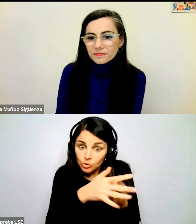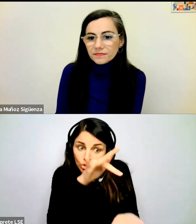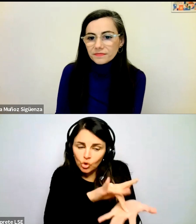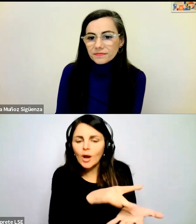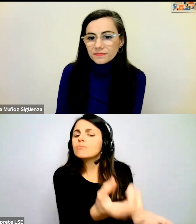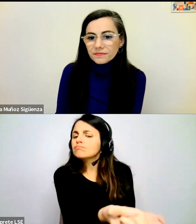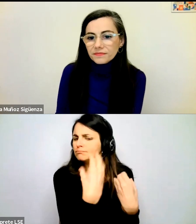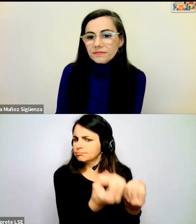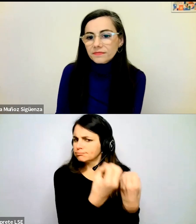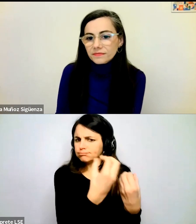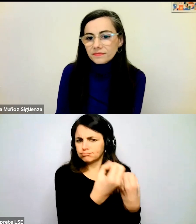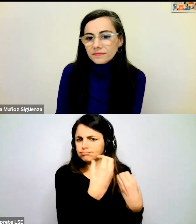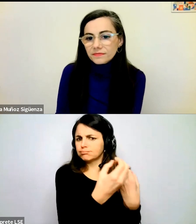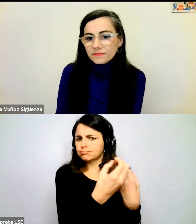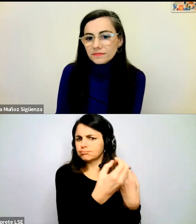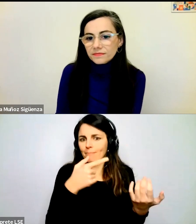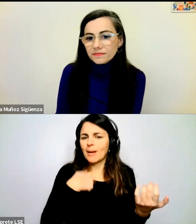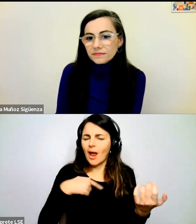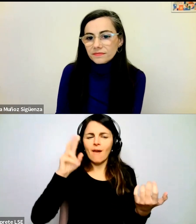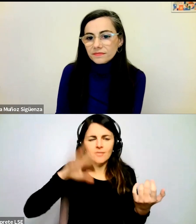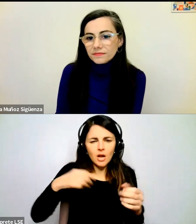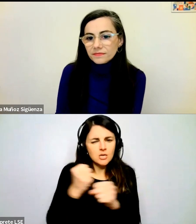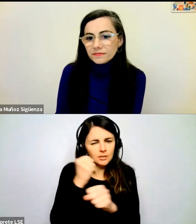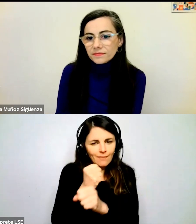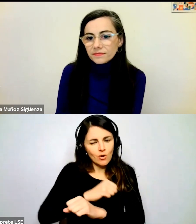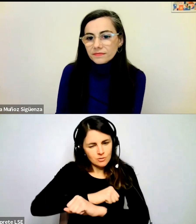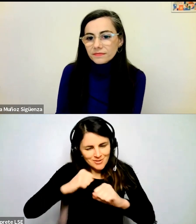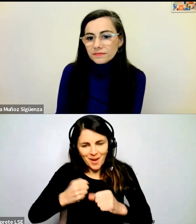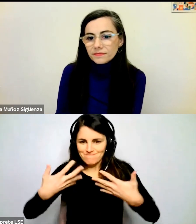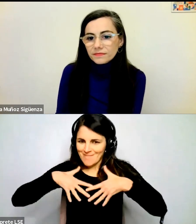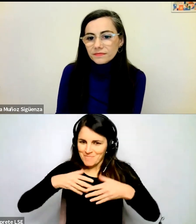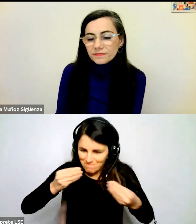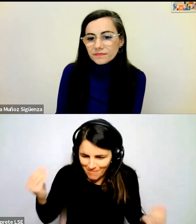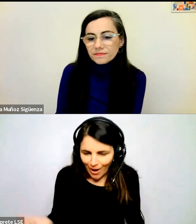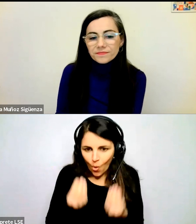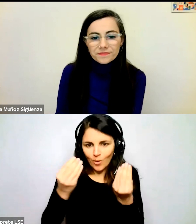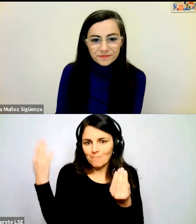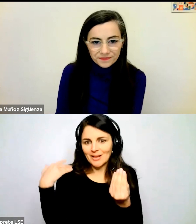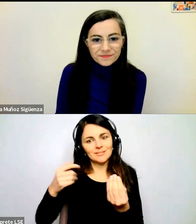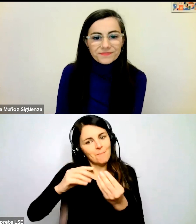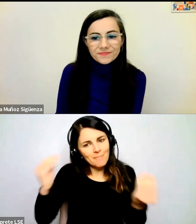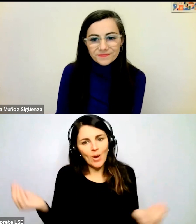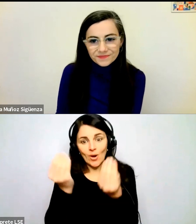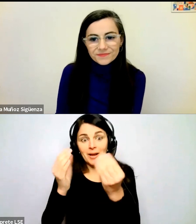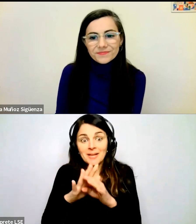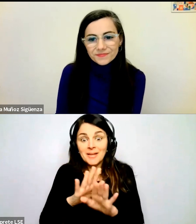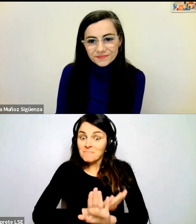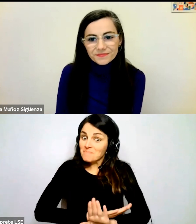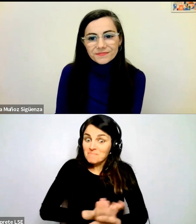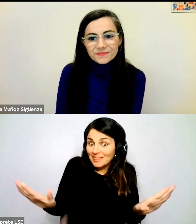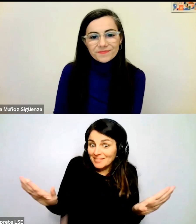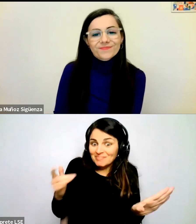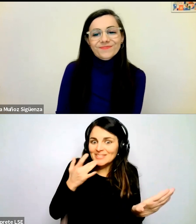a personas sordas y que nos harán enriquecer nuestro trabajo. Y nada más. Si tenéis alguna duda que